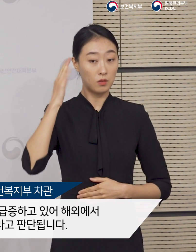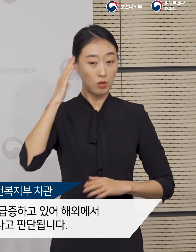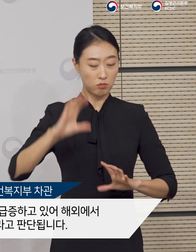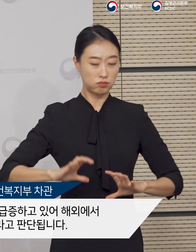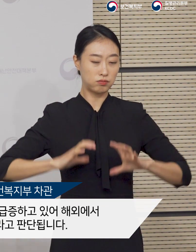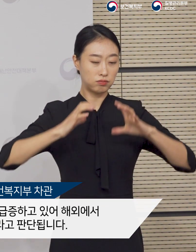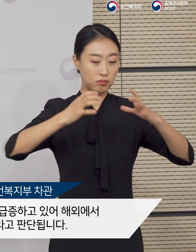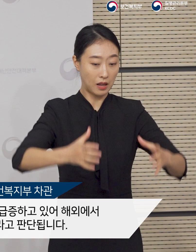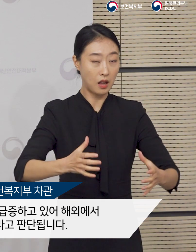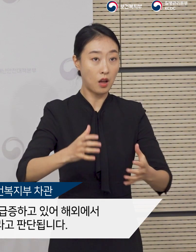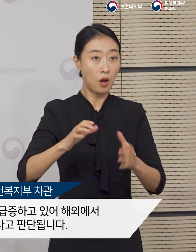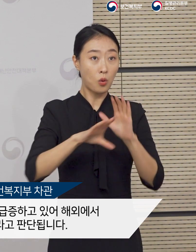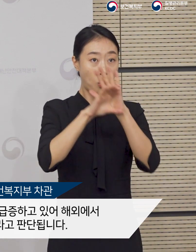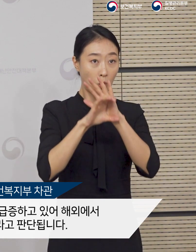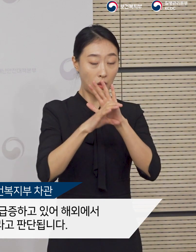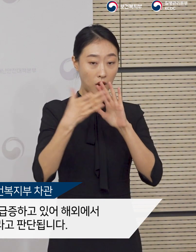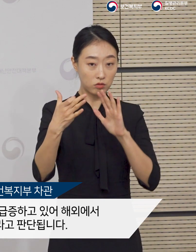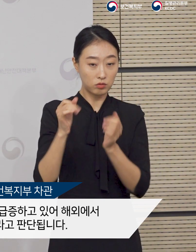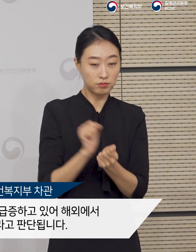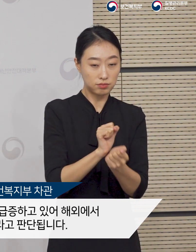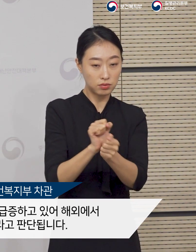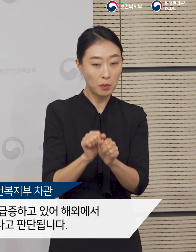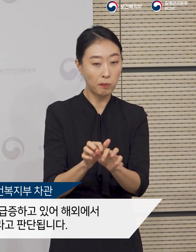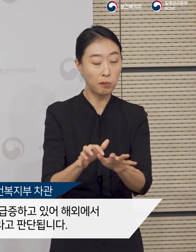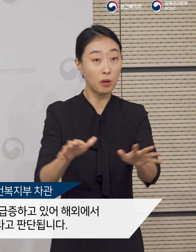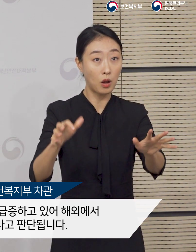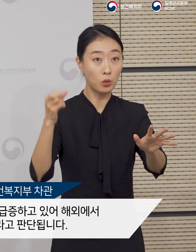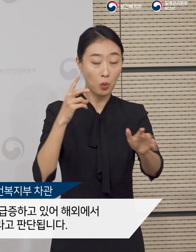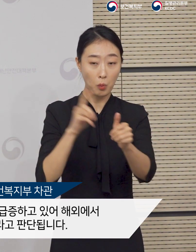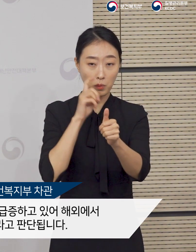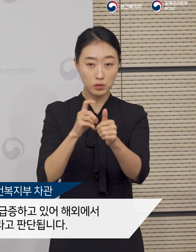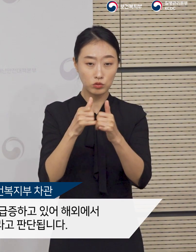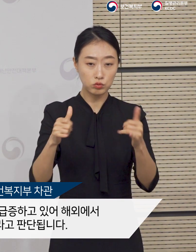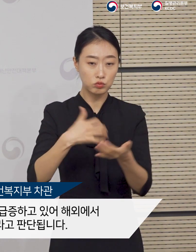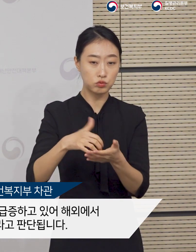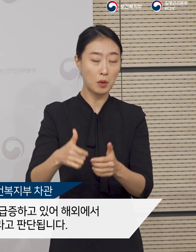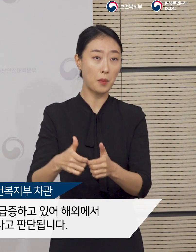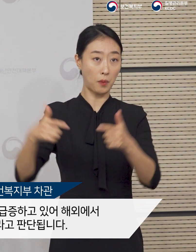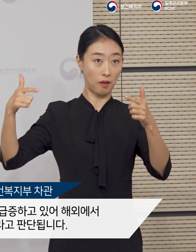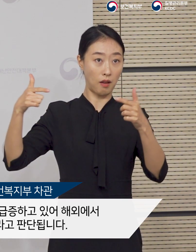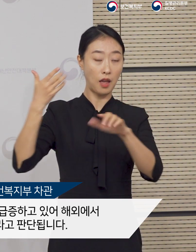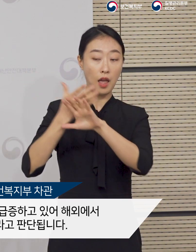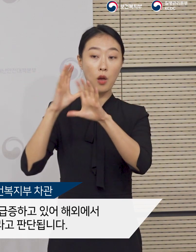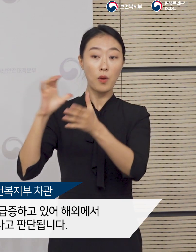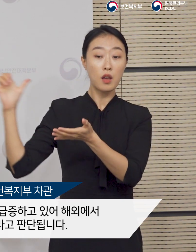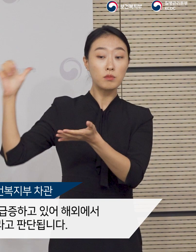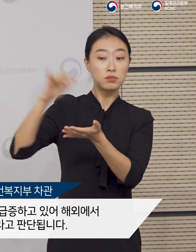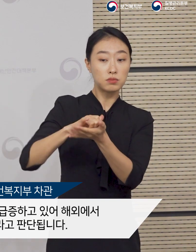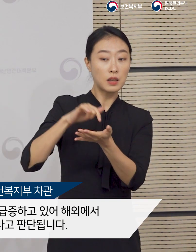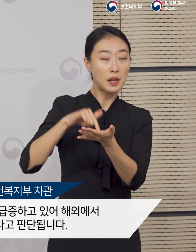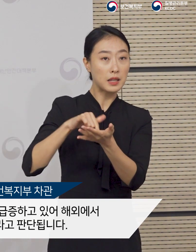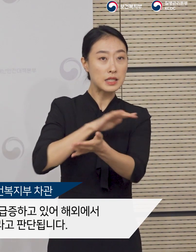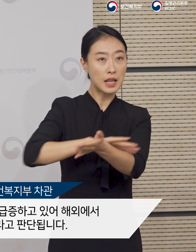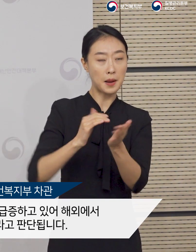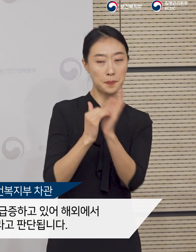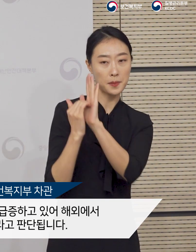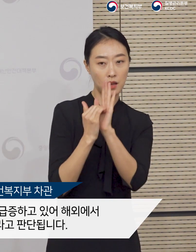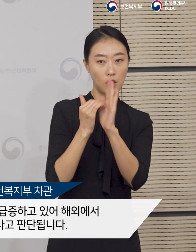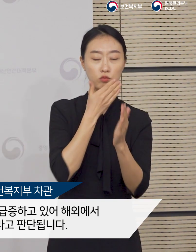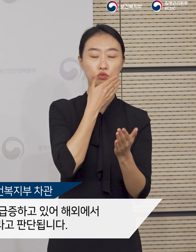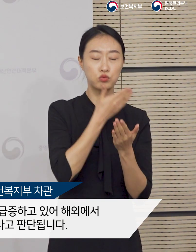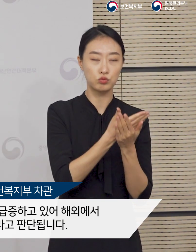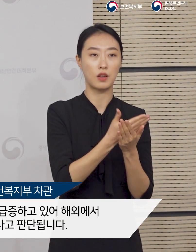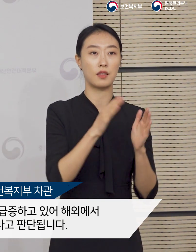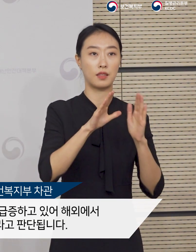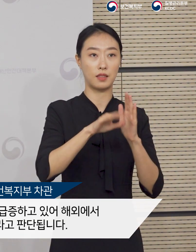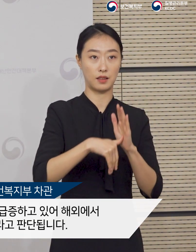코로나19가 확산되고 확진자도 급증하고 있어 해외에서 유입되는 감염 요인을 차단하는 것이 중요한 시기라고